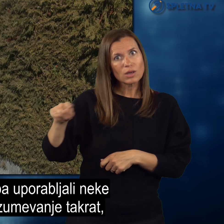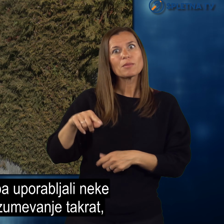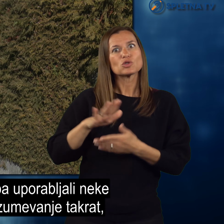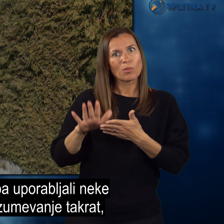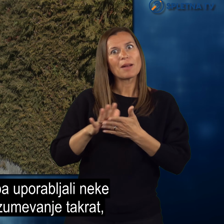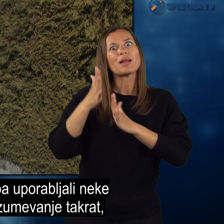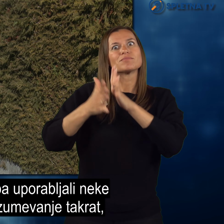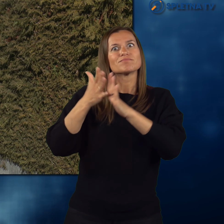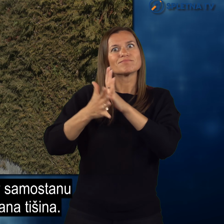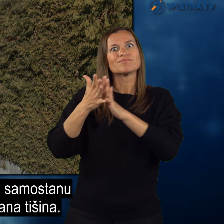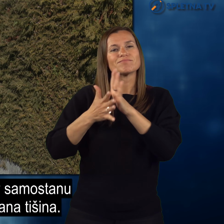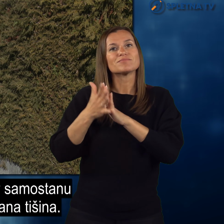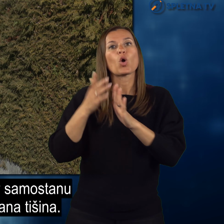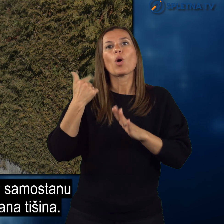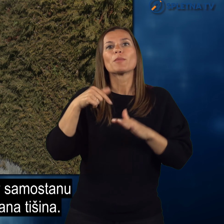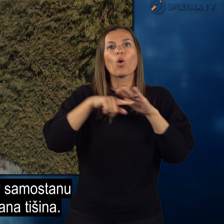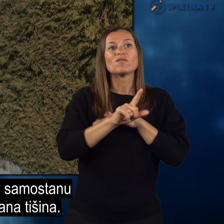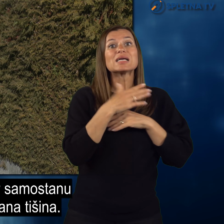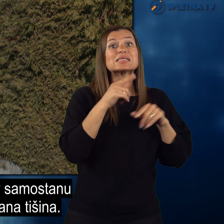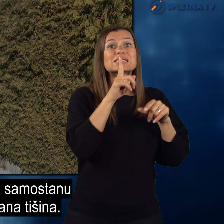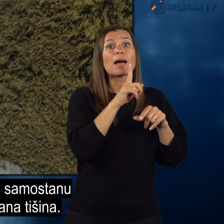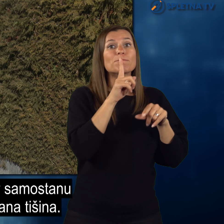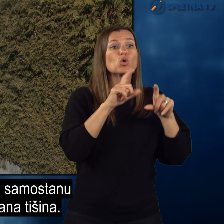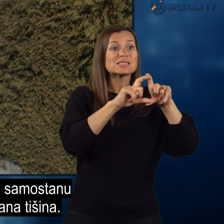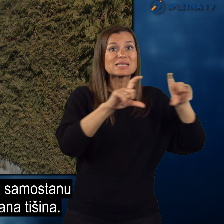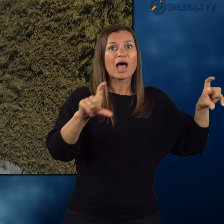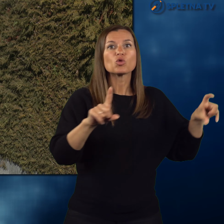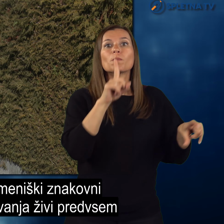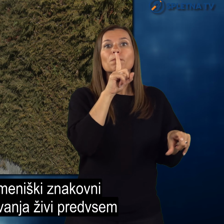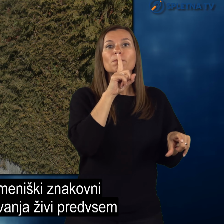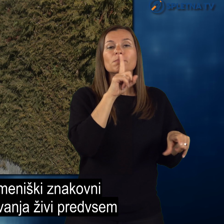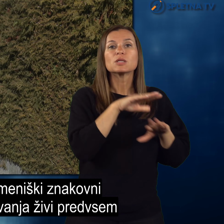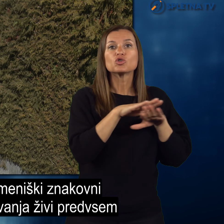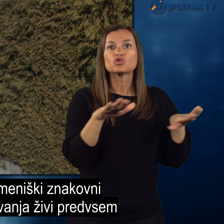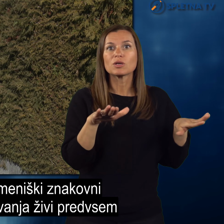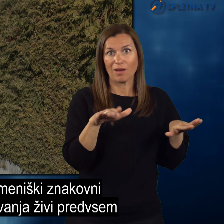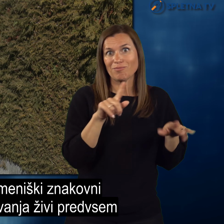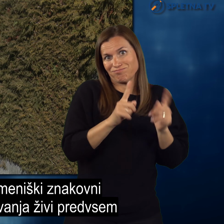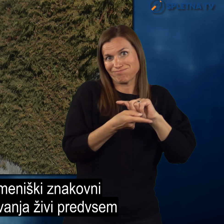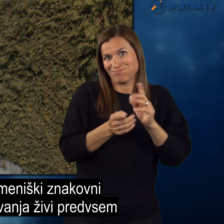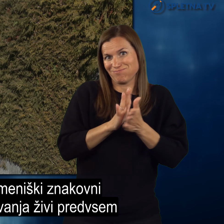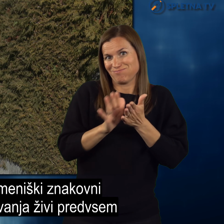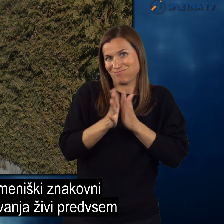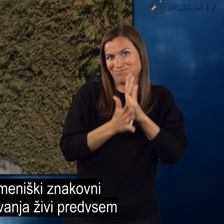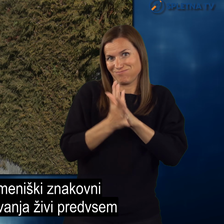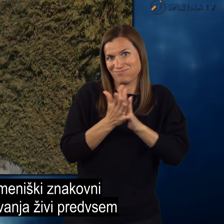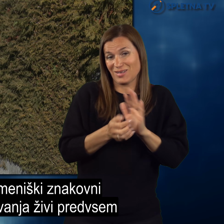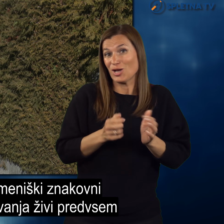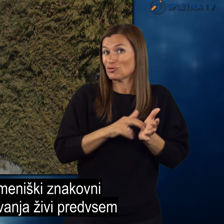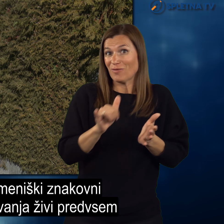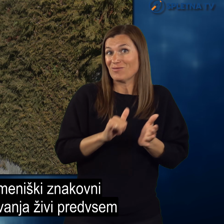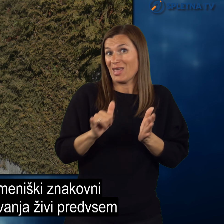za sporazumevanje takrat, ko je bila v samostanu zapovedana tišina. Še danes so ti meniški